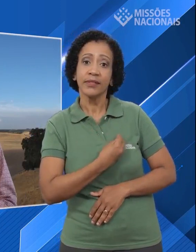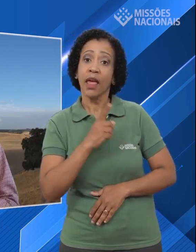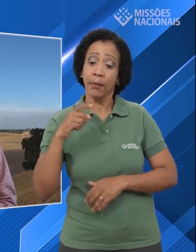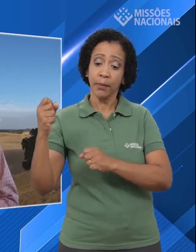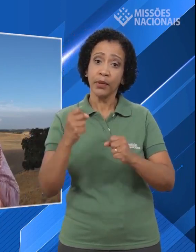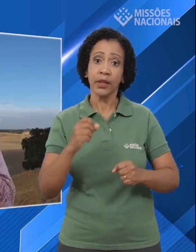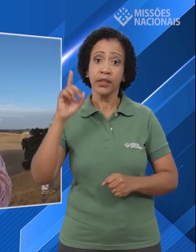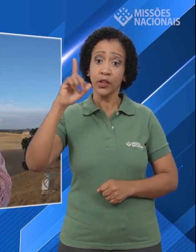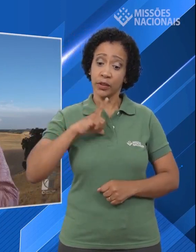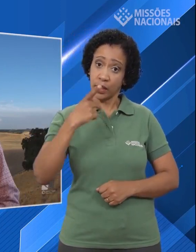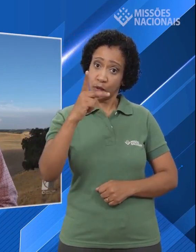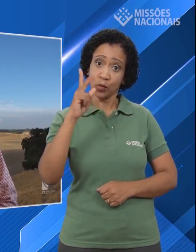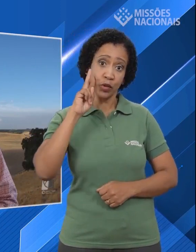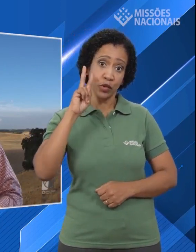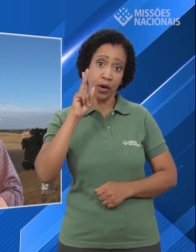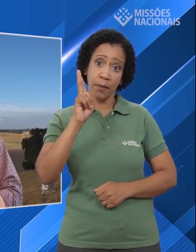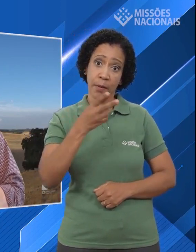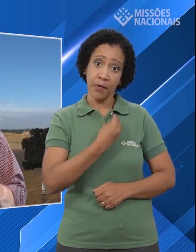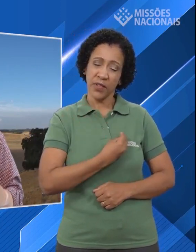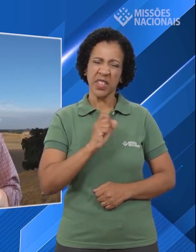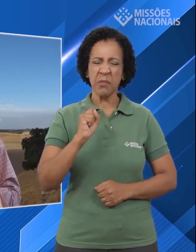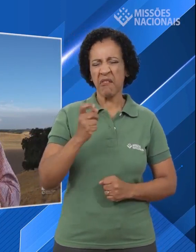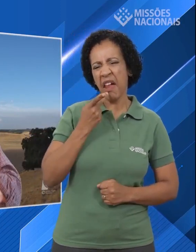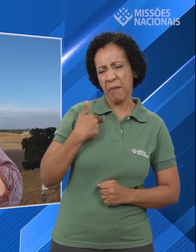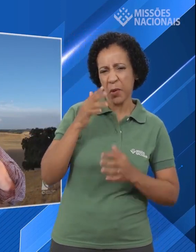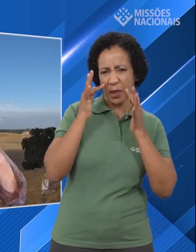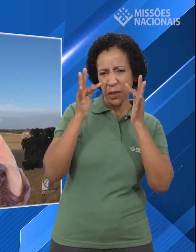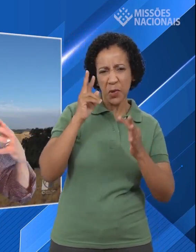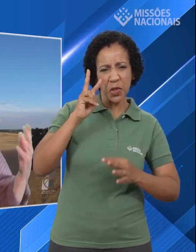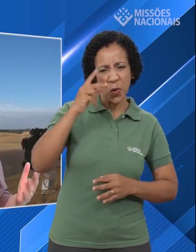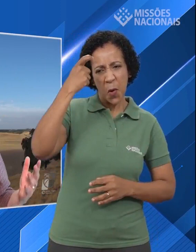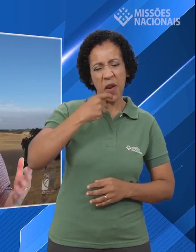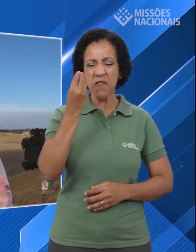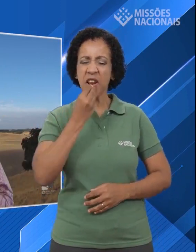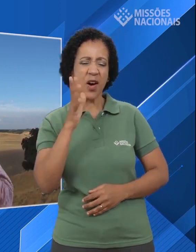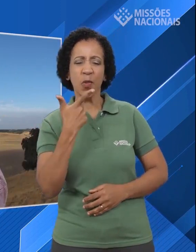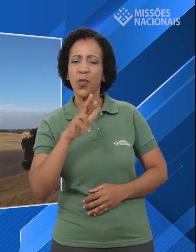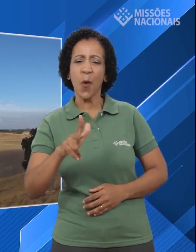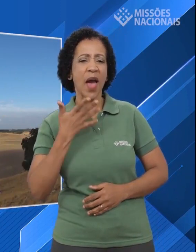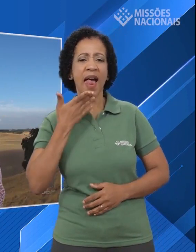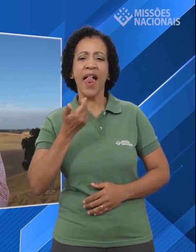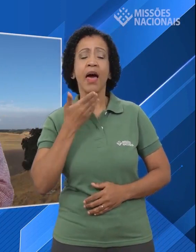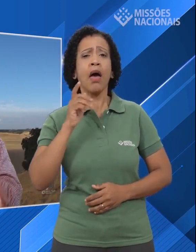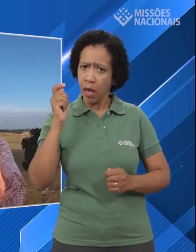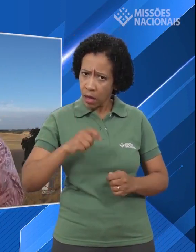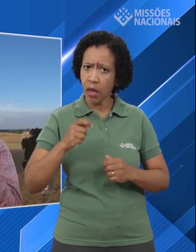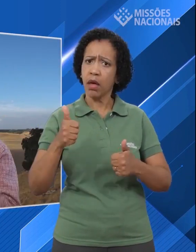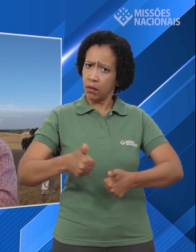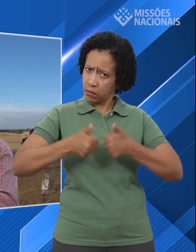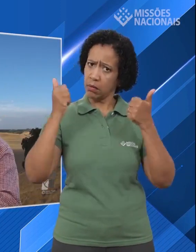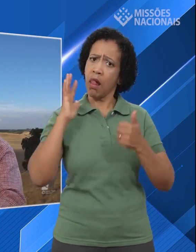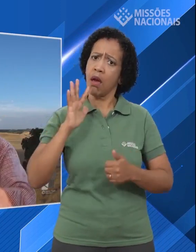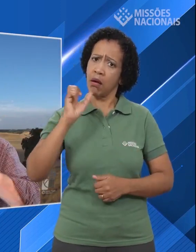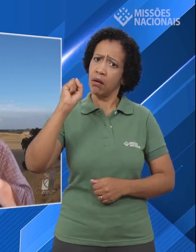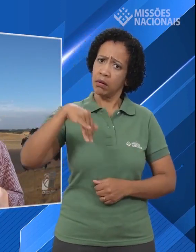o poder de deus que existe no testemunho da sua história você pode dizer minha história não é tão empolgante toda a